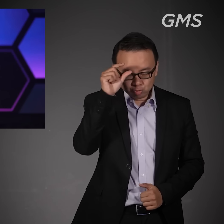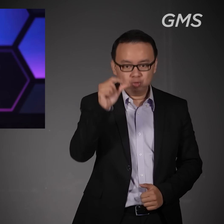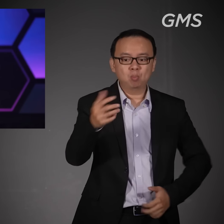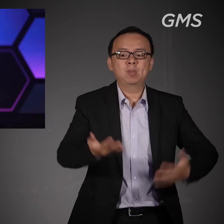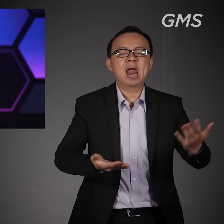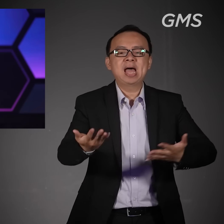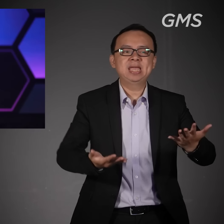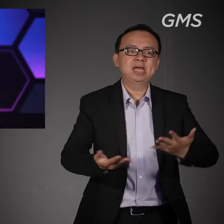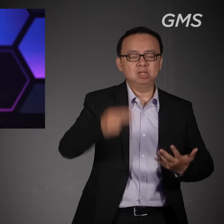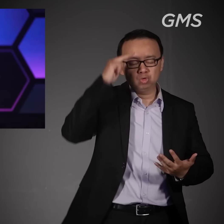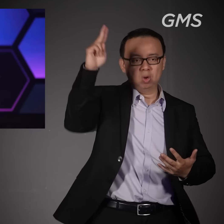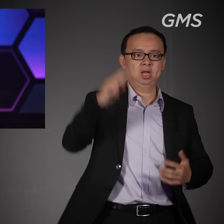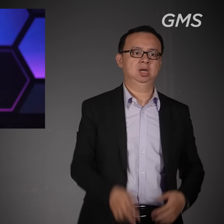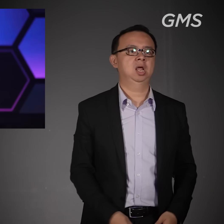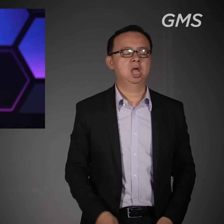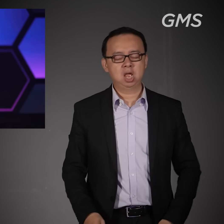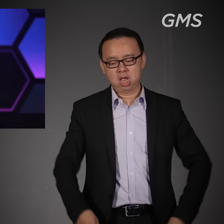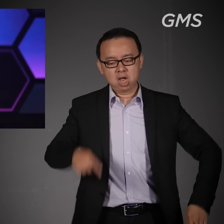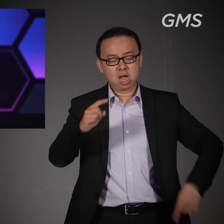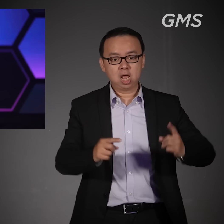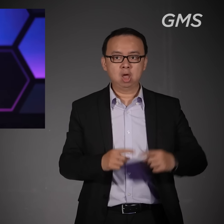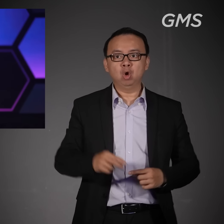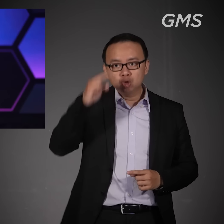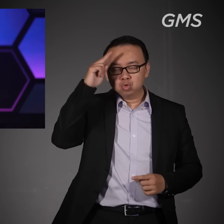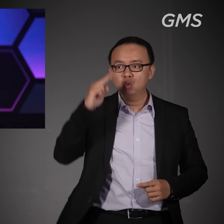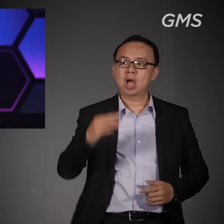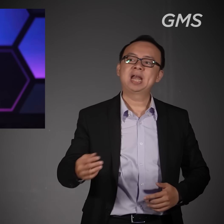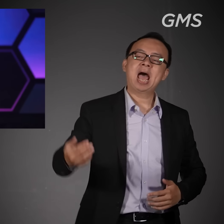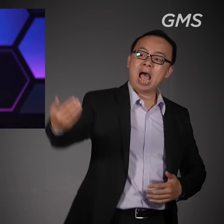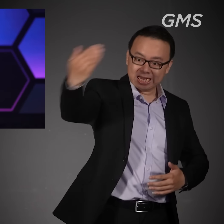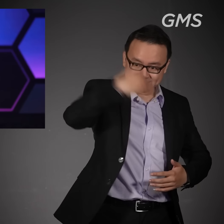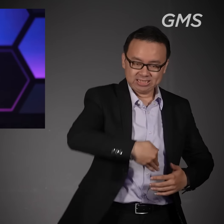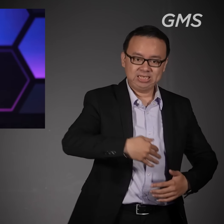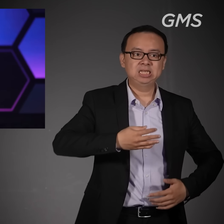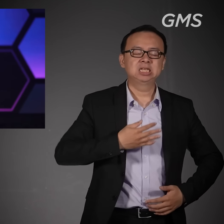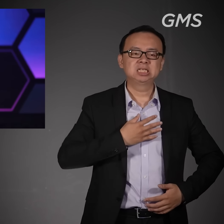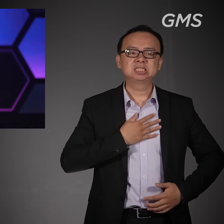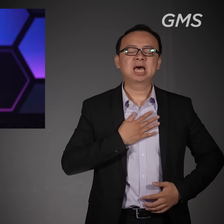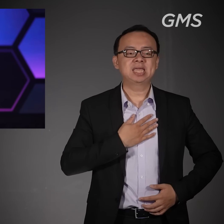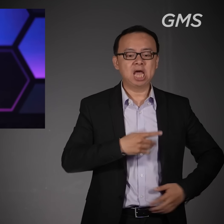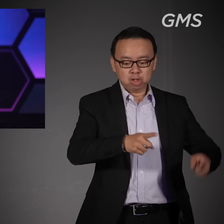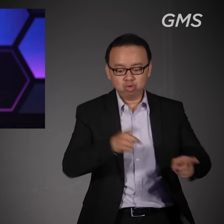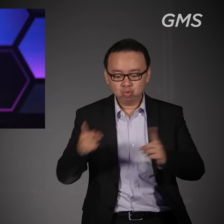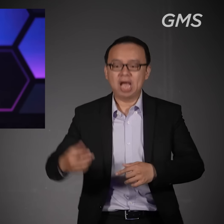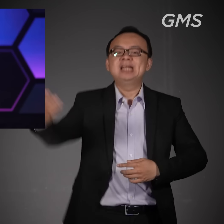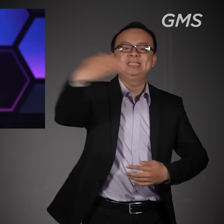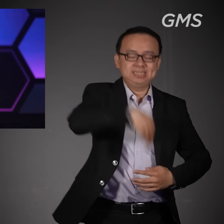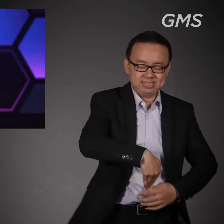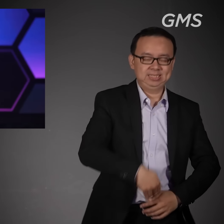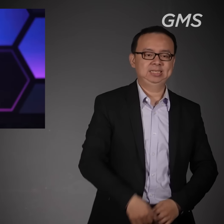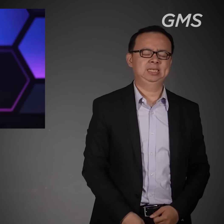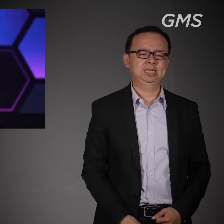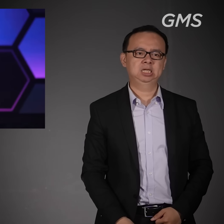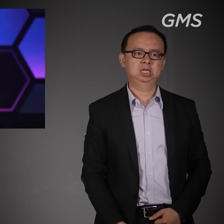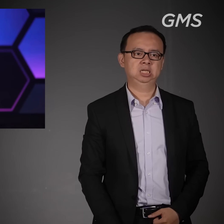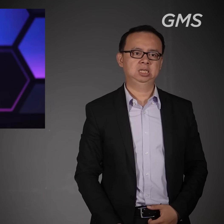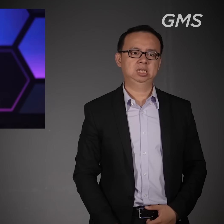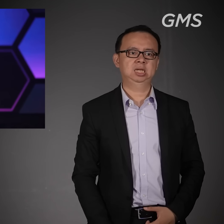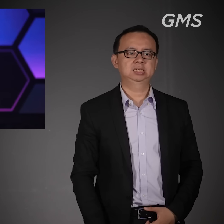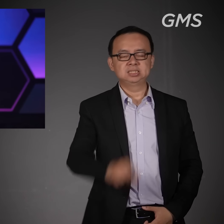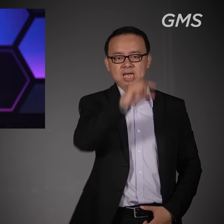Karena Yesus onsite, saya juga mau onsite. Karena Yesus onsite untuk sebuah tujuan. Ayat